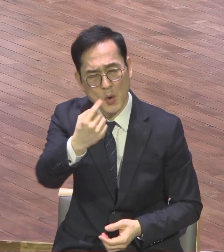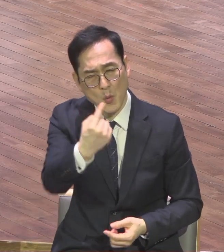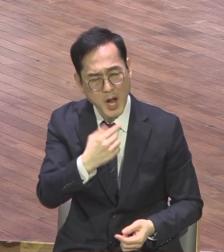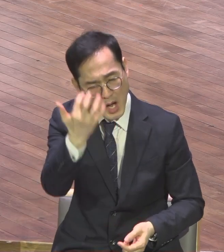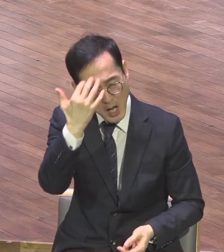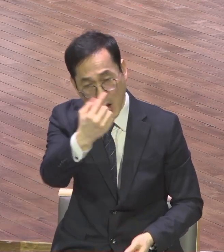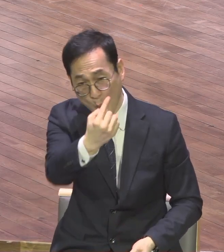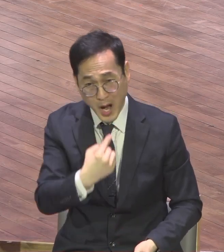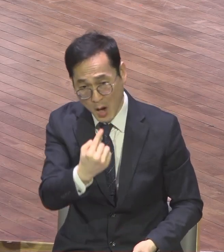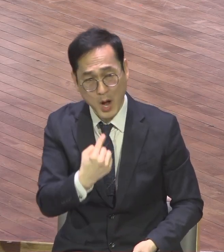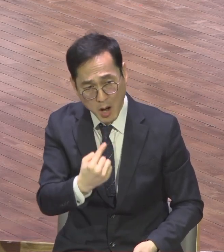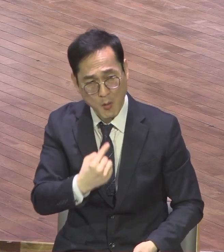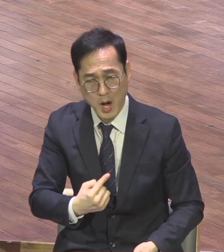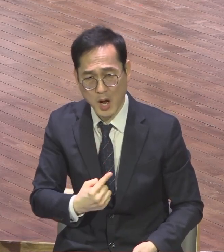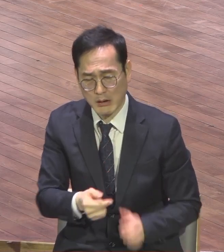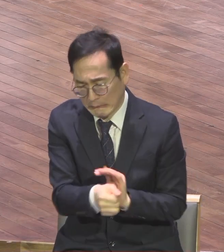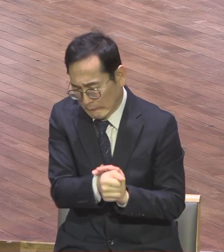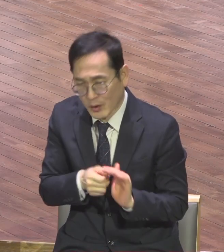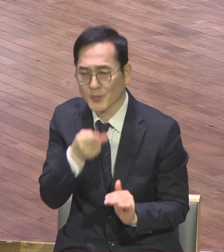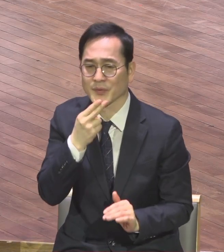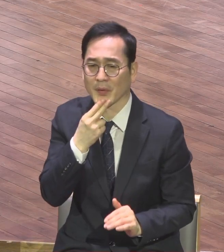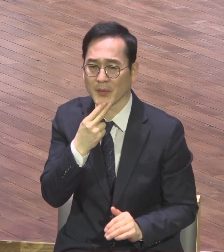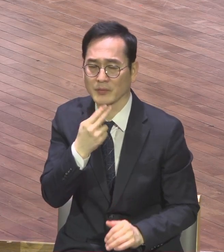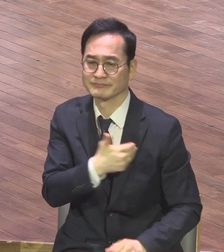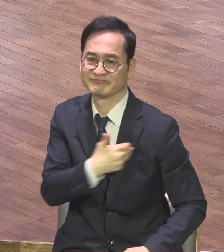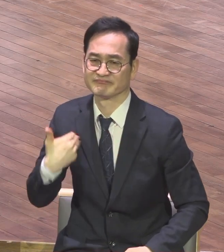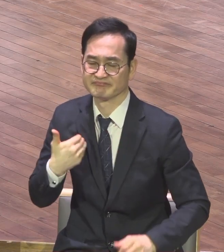충만해. 정상이에요.